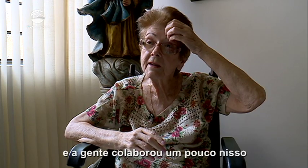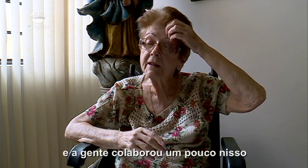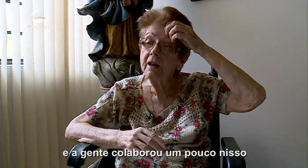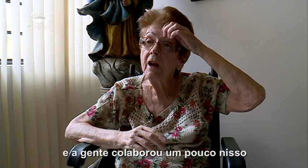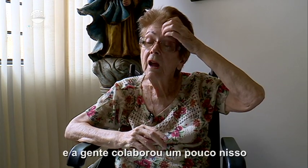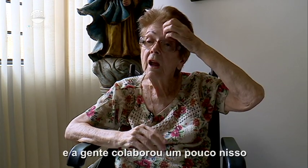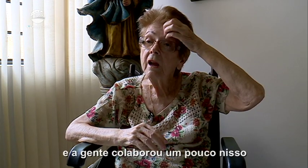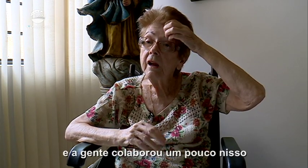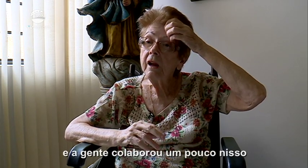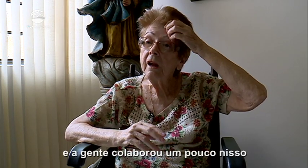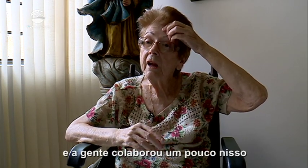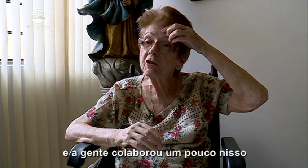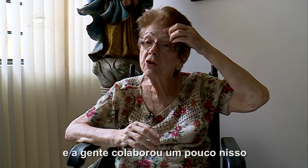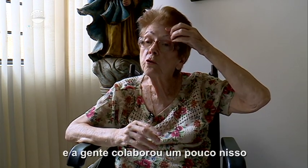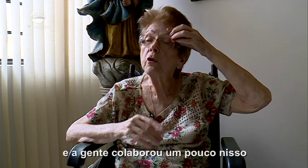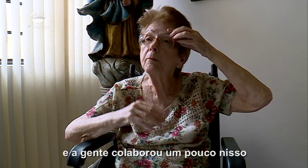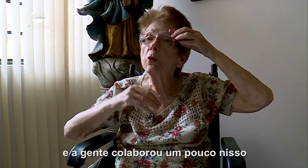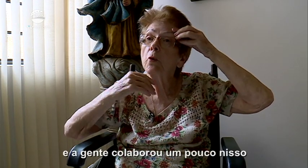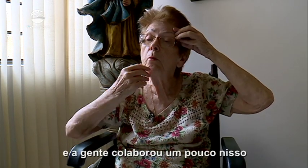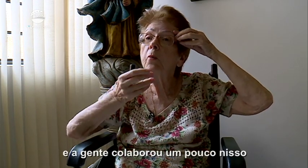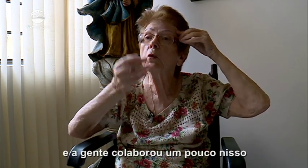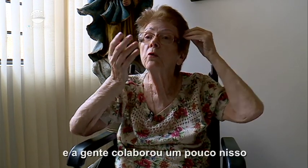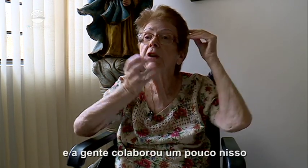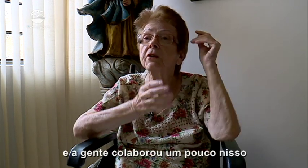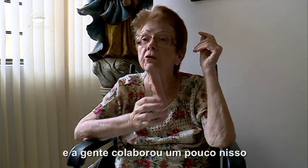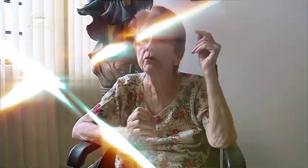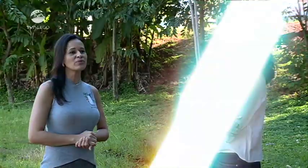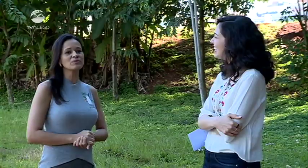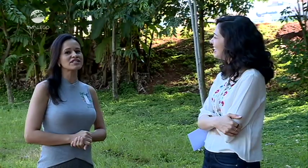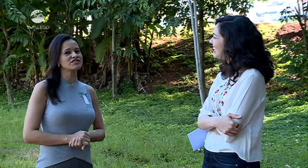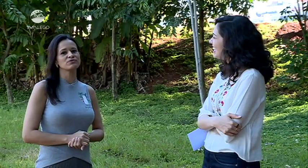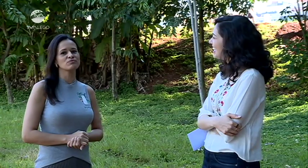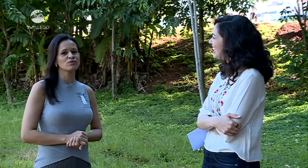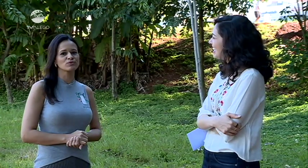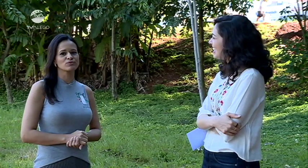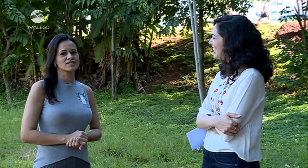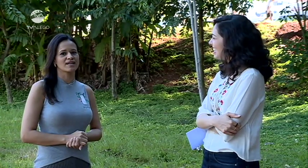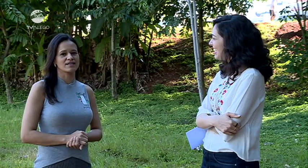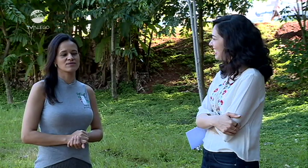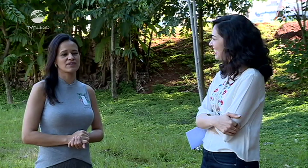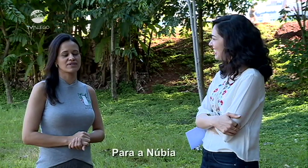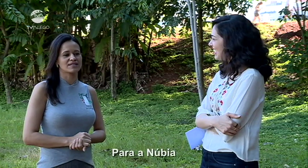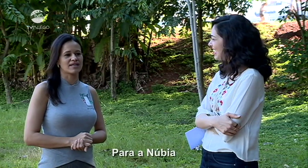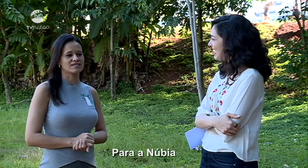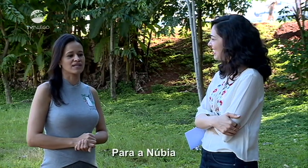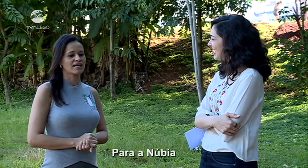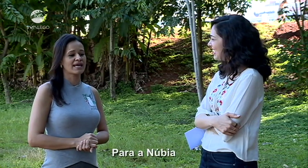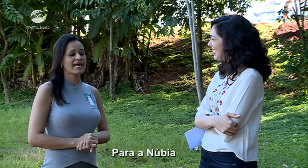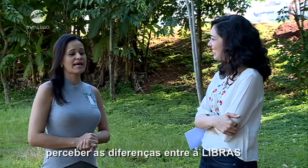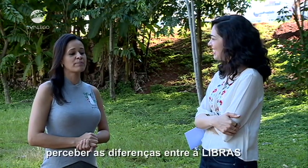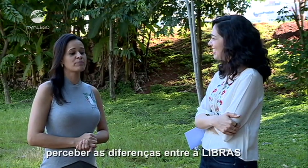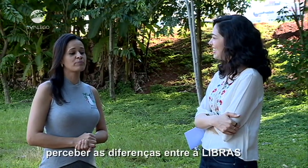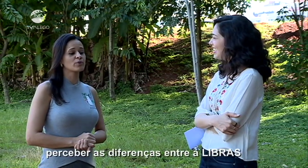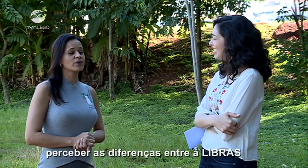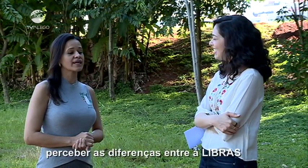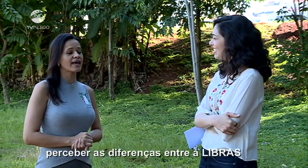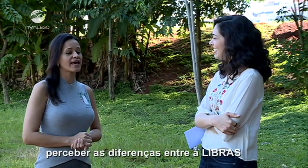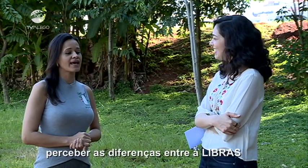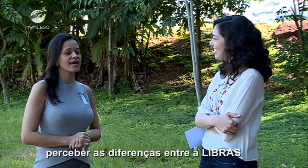linguistas, e a gente colaborou um pouco nisso. Para a Núbia, perceber as diferenças entre a Libras